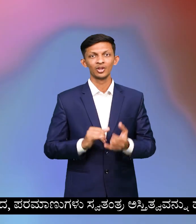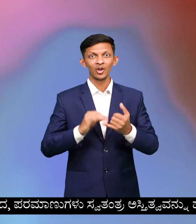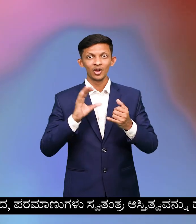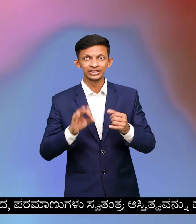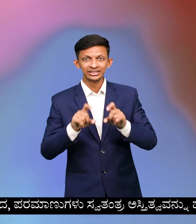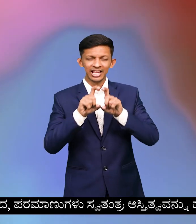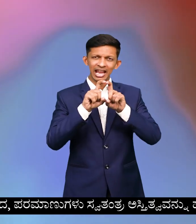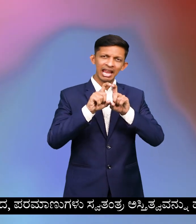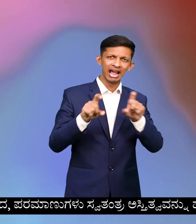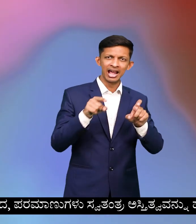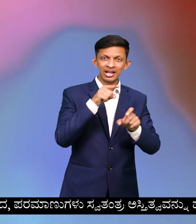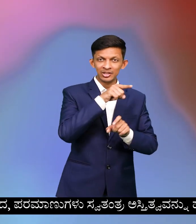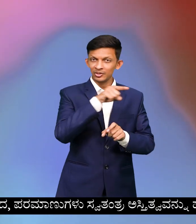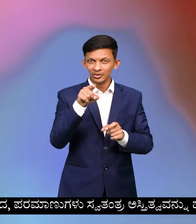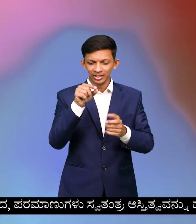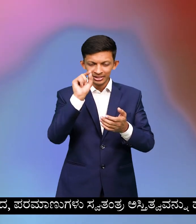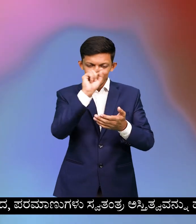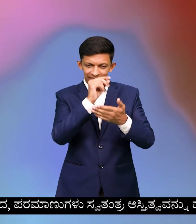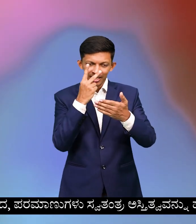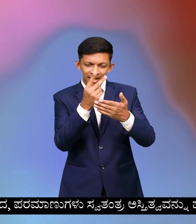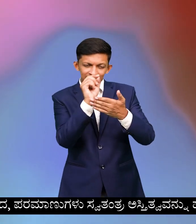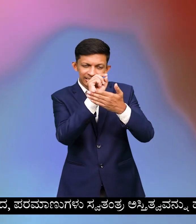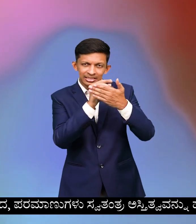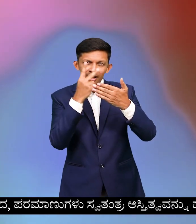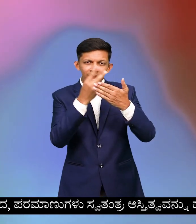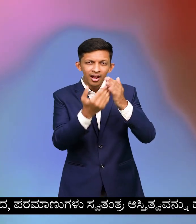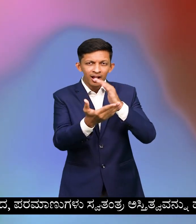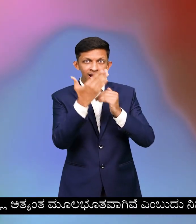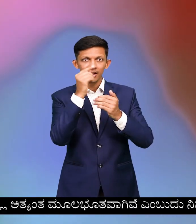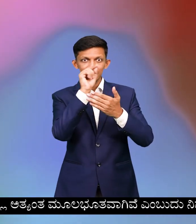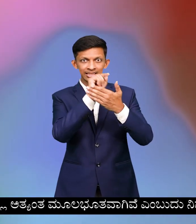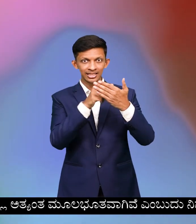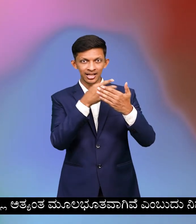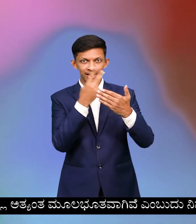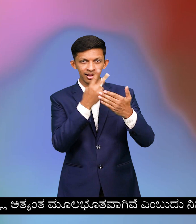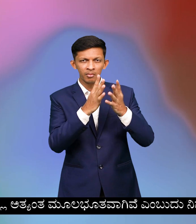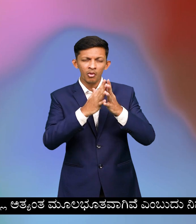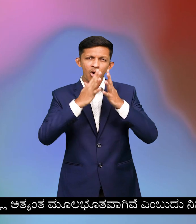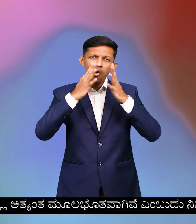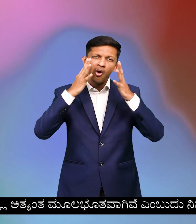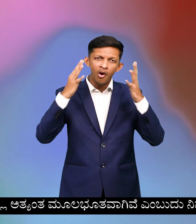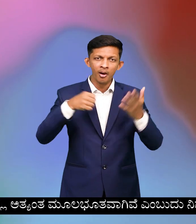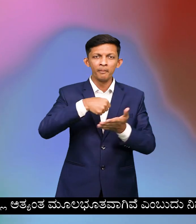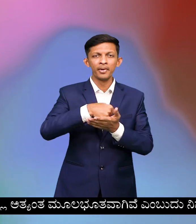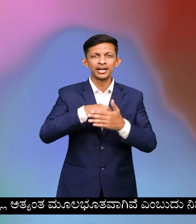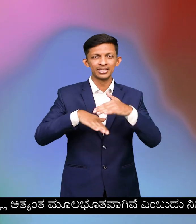ಆದ್ದರಿಂದ ಪರಮಾಣುಗಳು ಸ್ವತಂತ್ರ ಅಸ್ತಿತ್ವವನ್ನು ಹೊಂದಿರುವ ಎಲ್ಲ ಕಣಗಳಲ್ಲಿ ಅತ್ಯಂತ